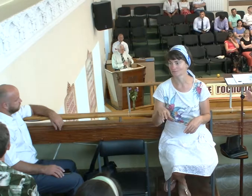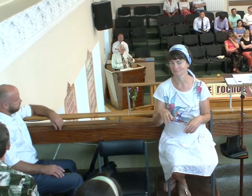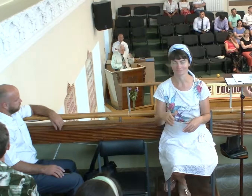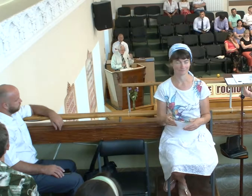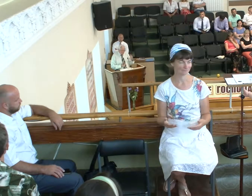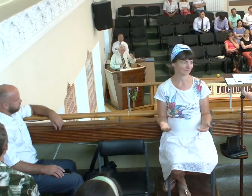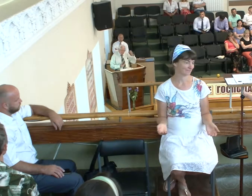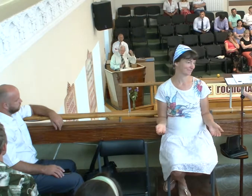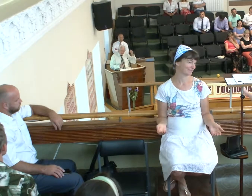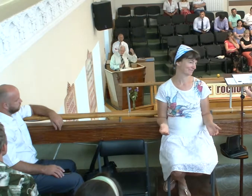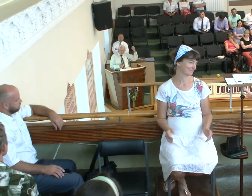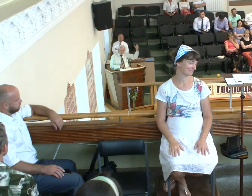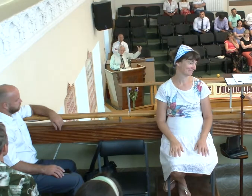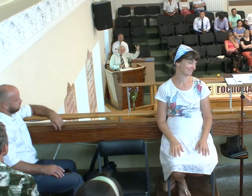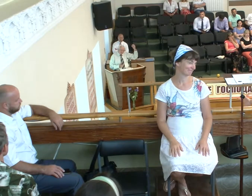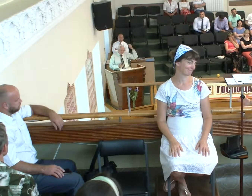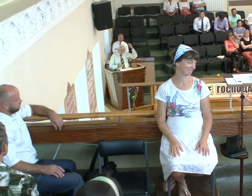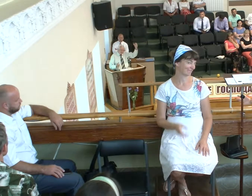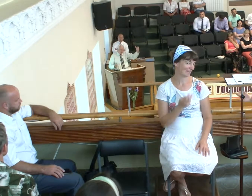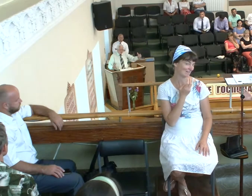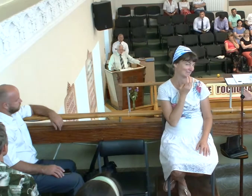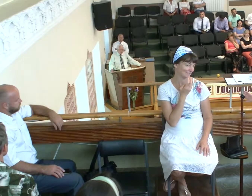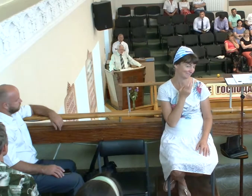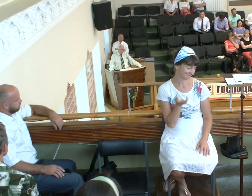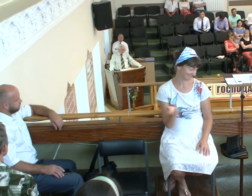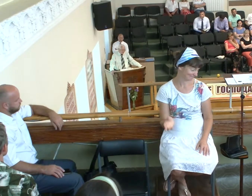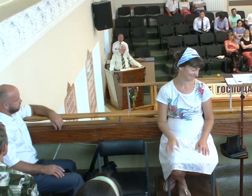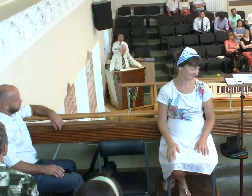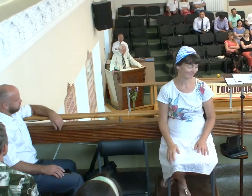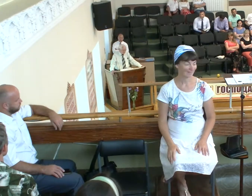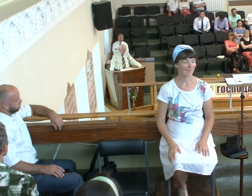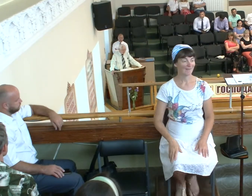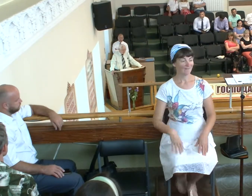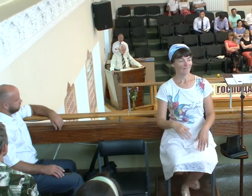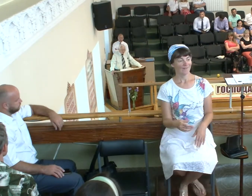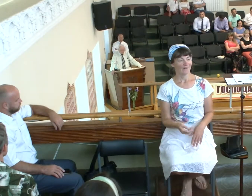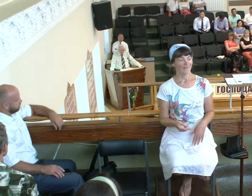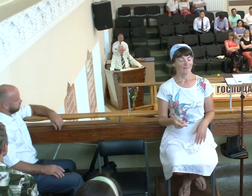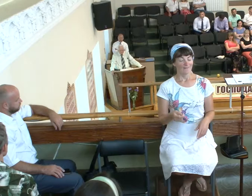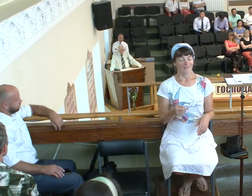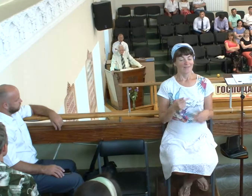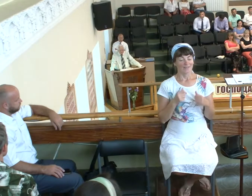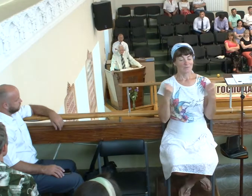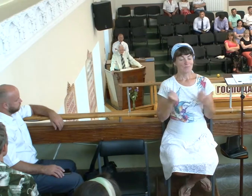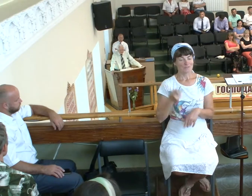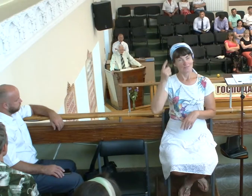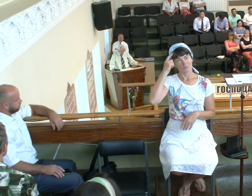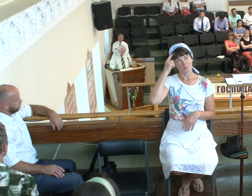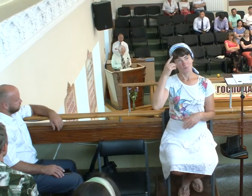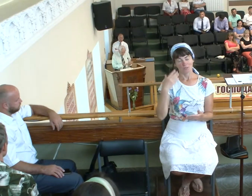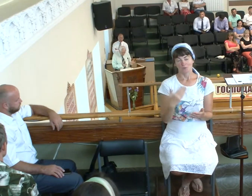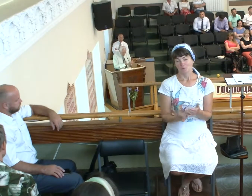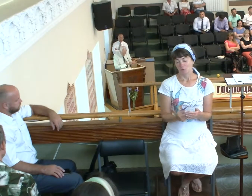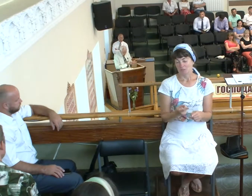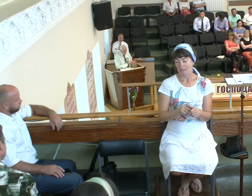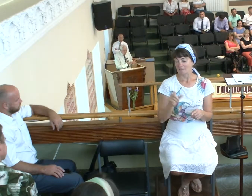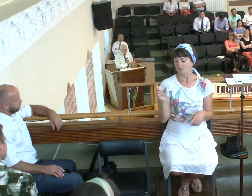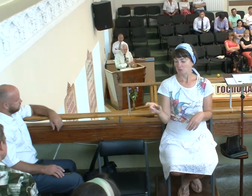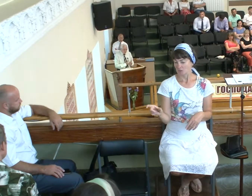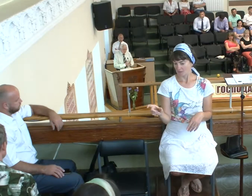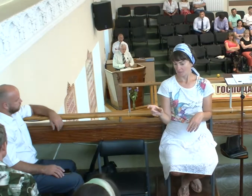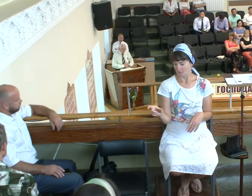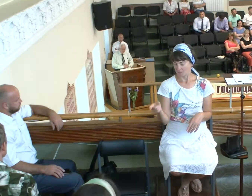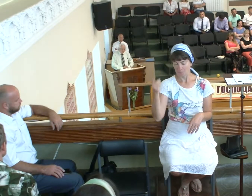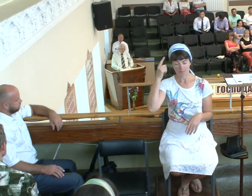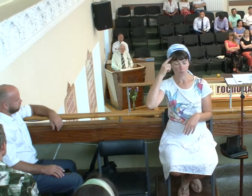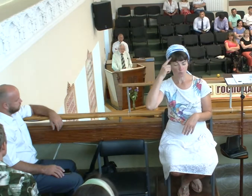Ну, может быть, думает, через несколько лет у нас будет 2 миллиона, может быть, стоить. Может быть, так. Не потому, что это ухо ценность